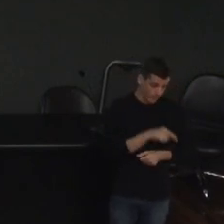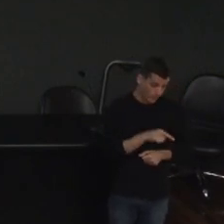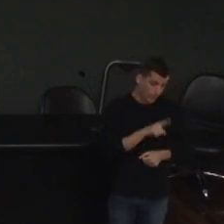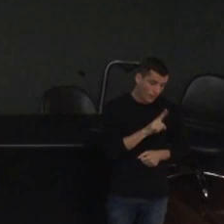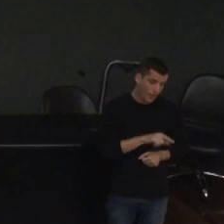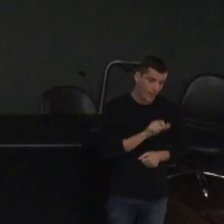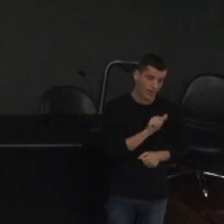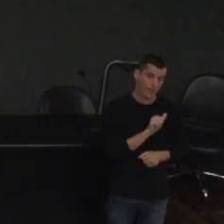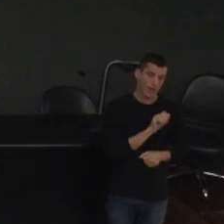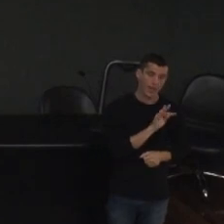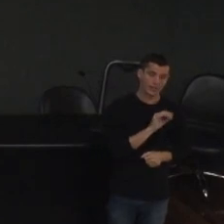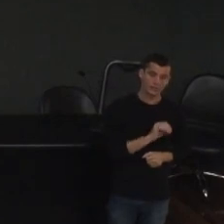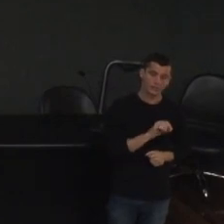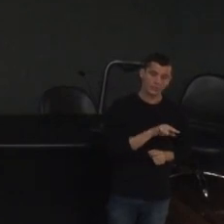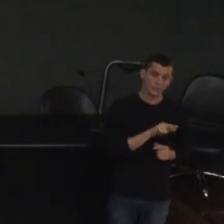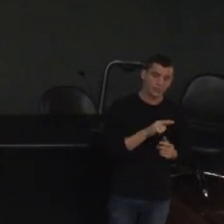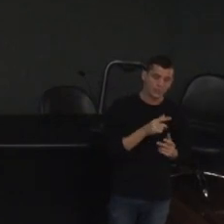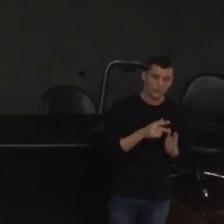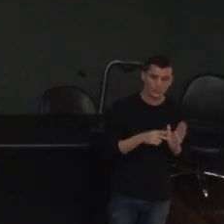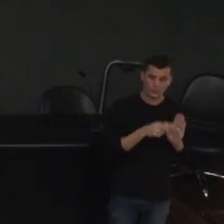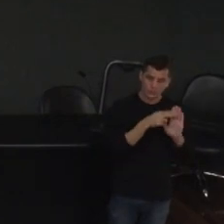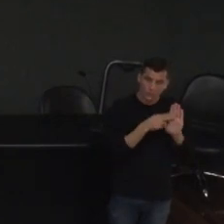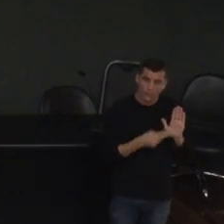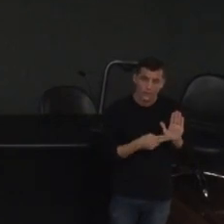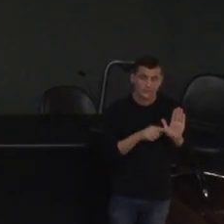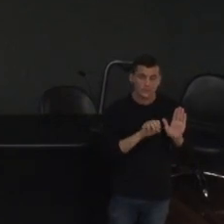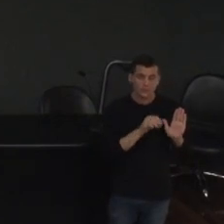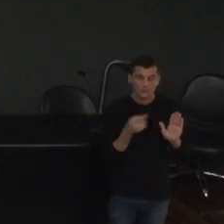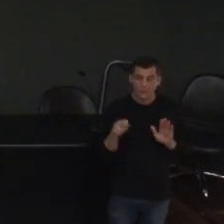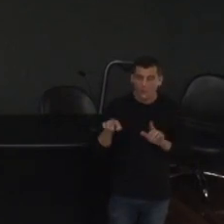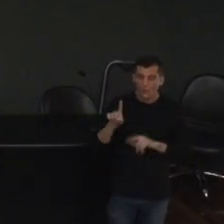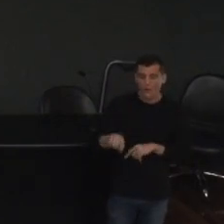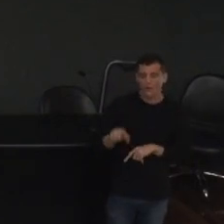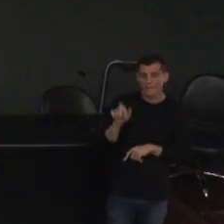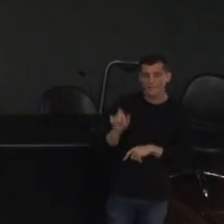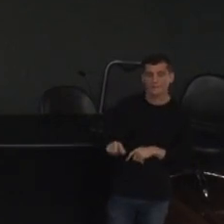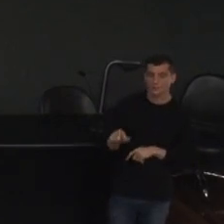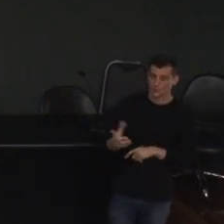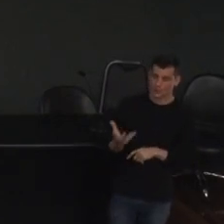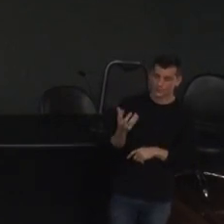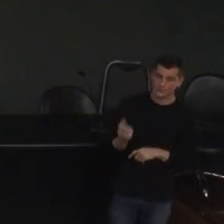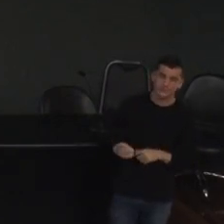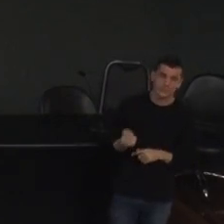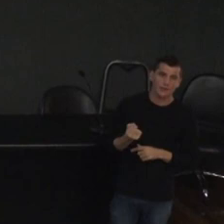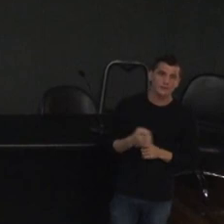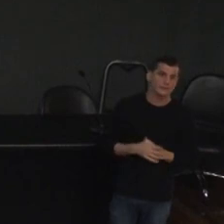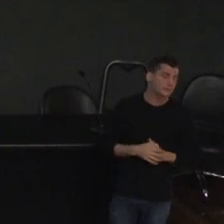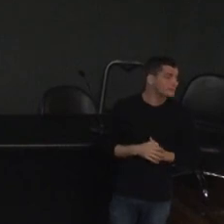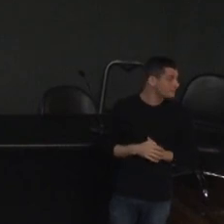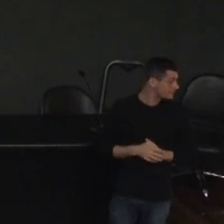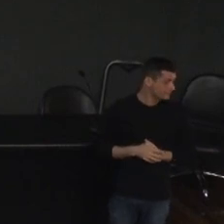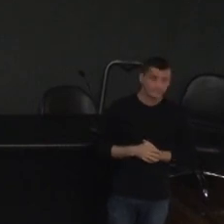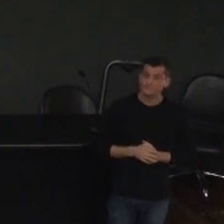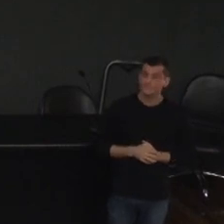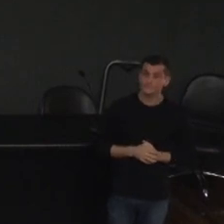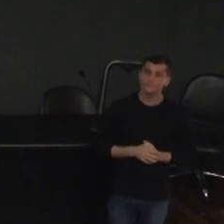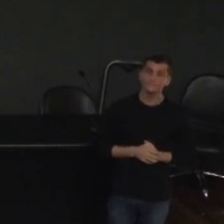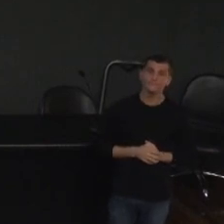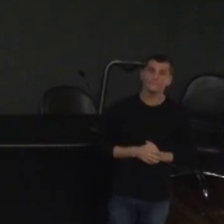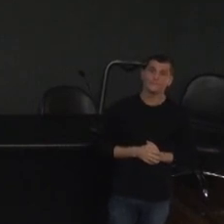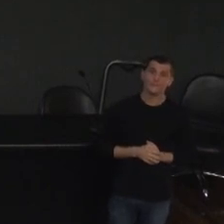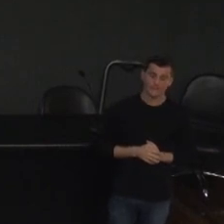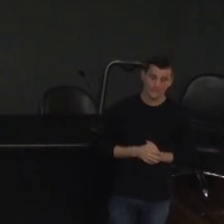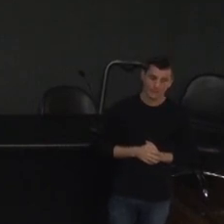ou é o consentimento retirado com sentimento nas hipóteses de exceção